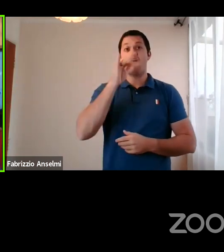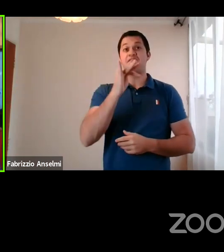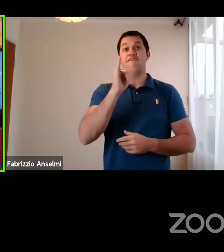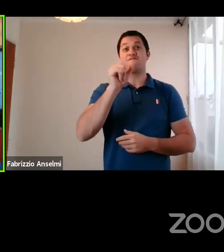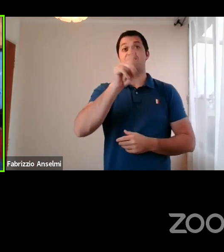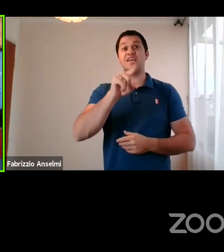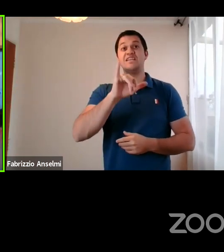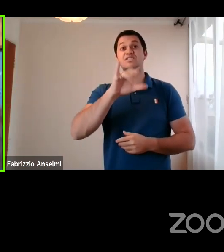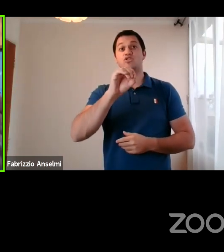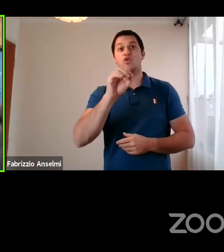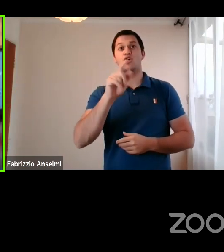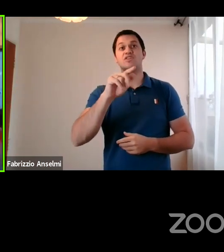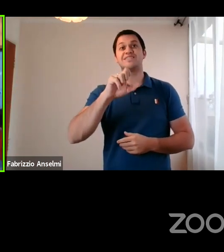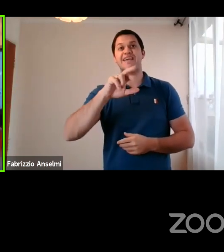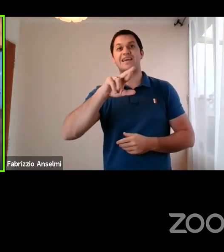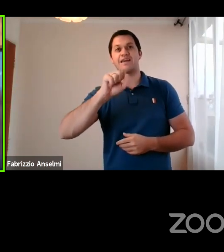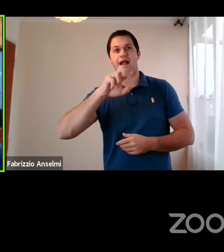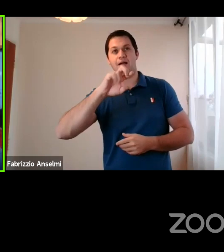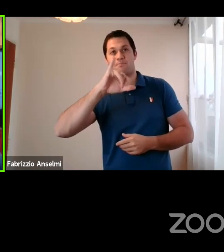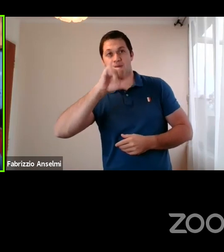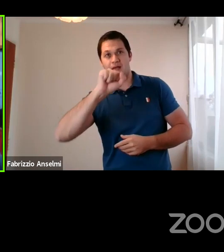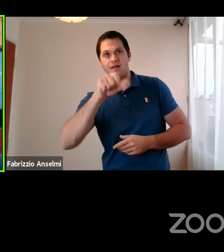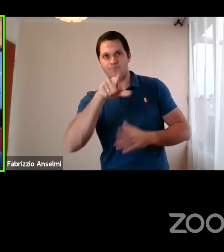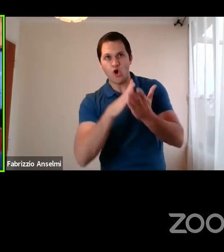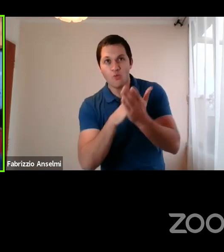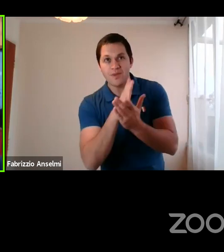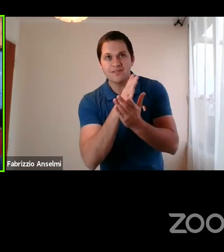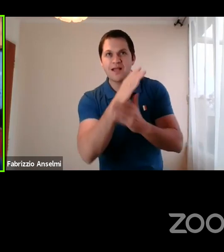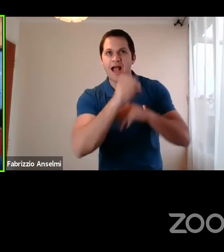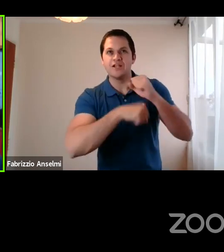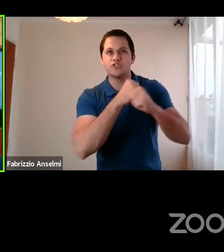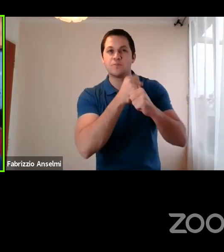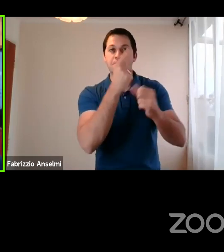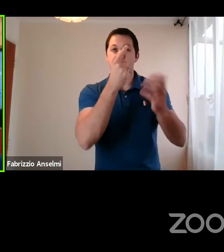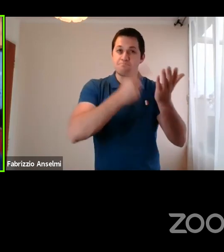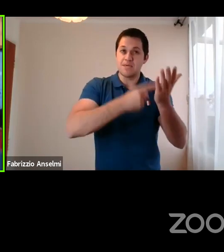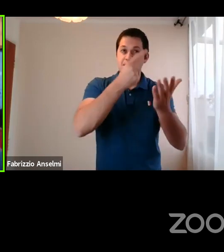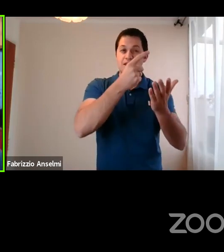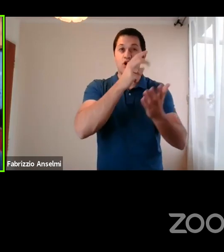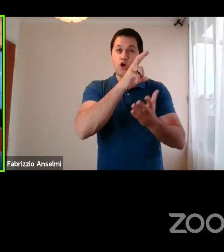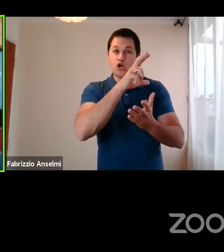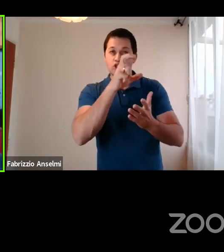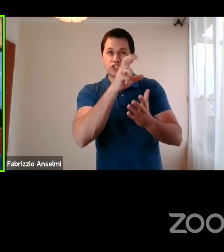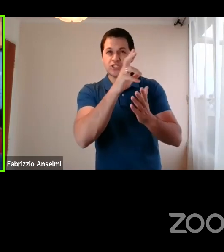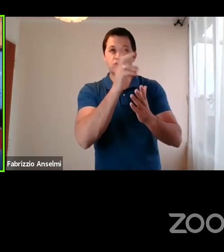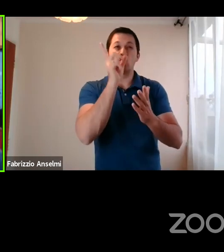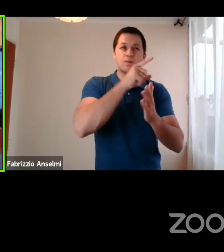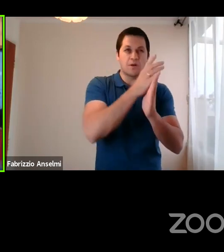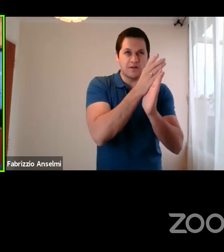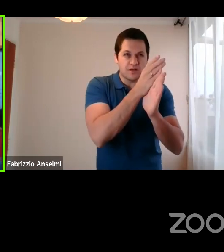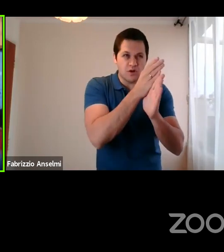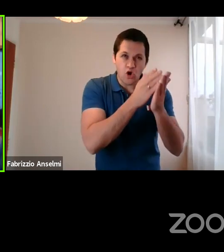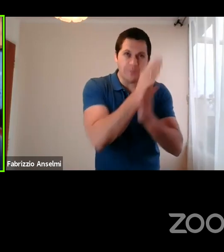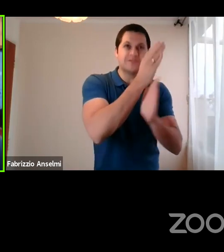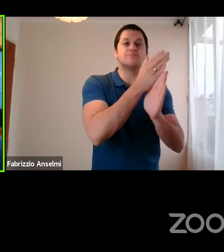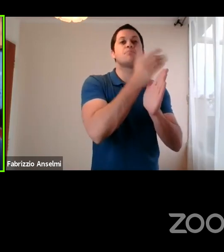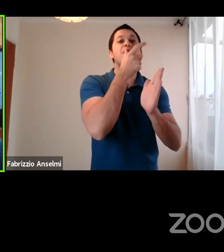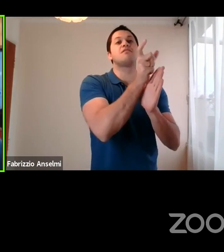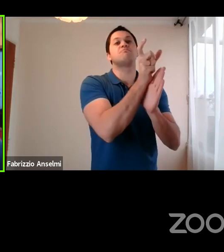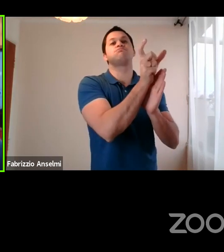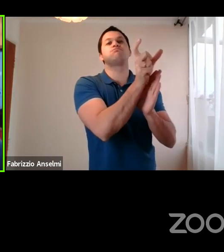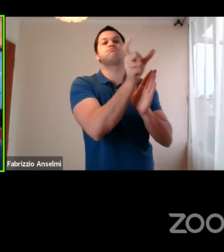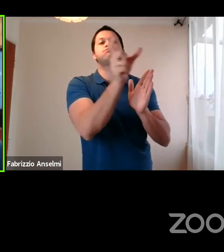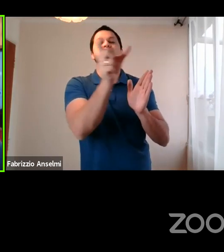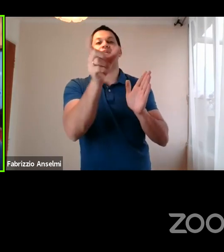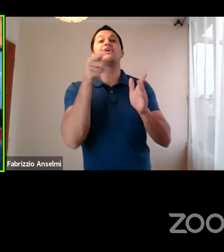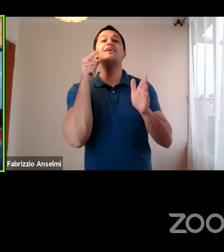buena acogida y fue ligado a la electroterapia. Entonces, estos congresos de fisioterapia eran organizados por una sociedad, además de la